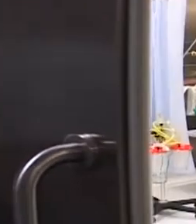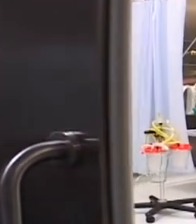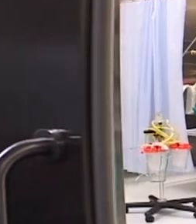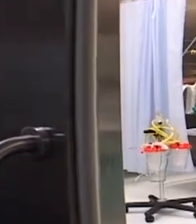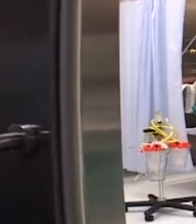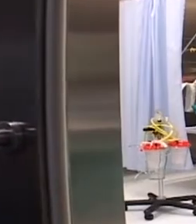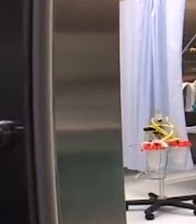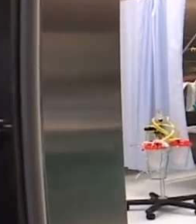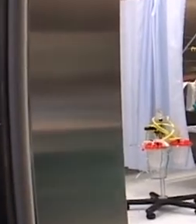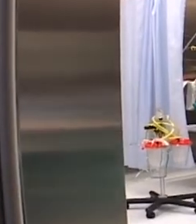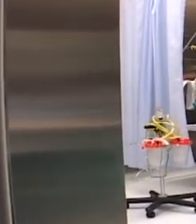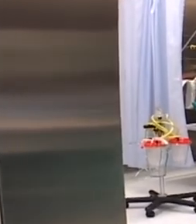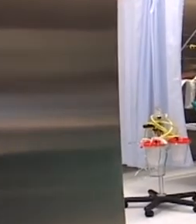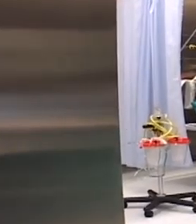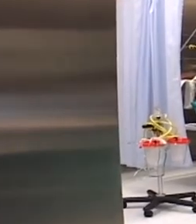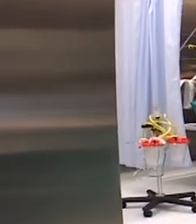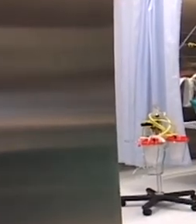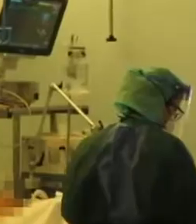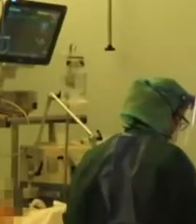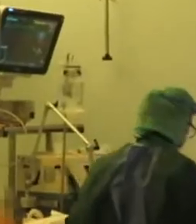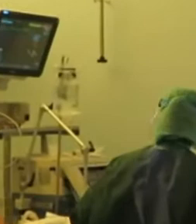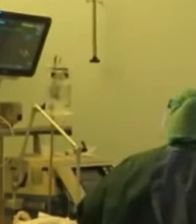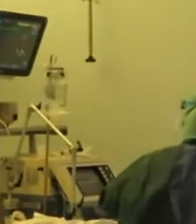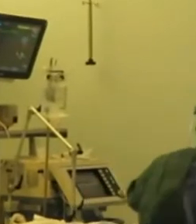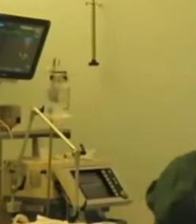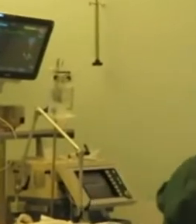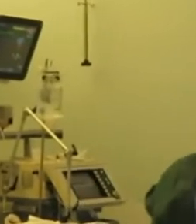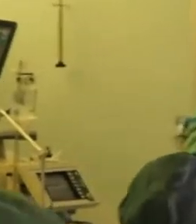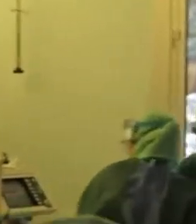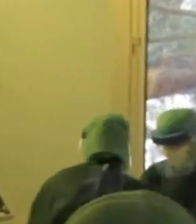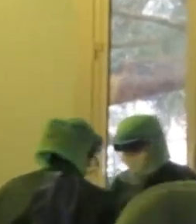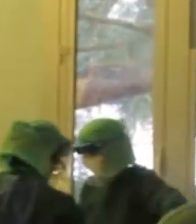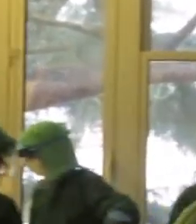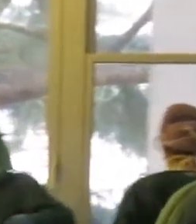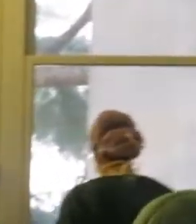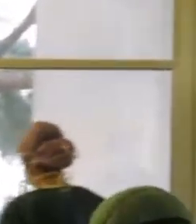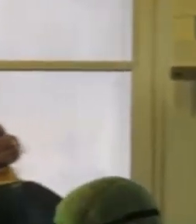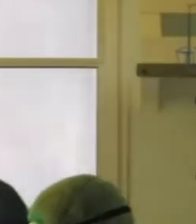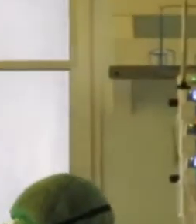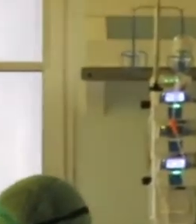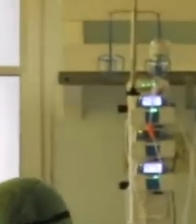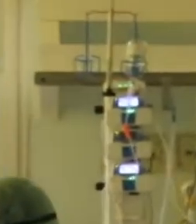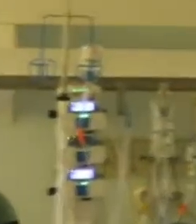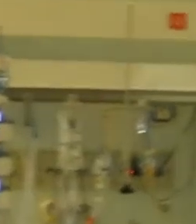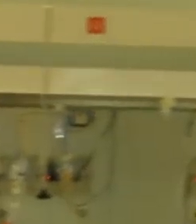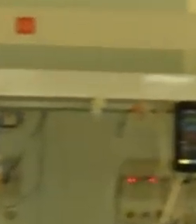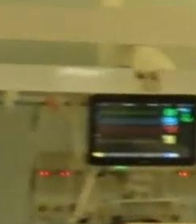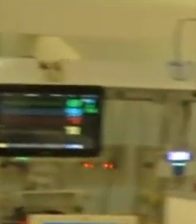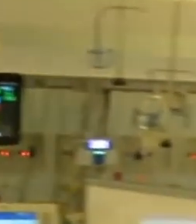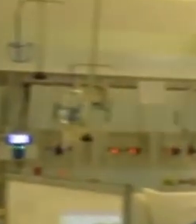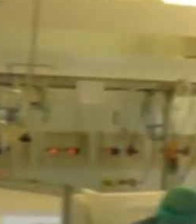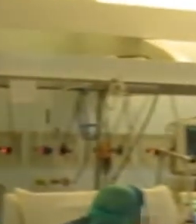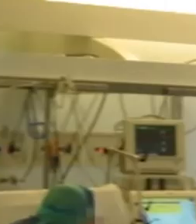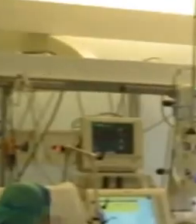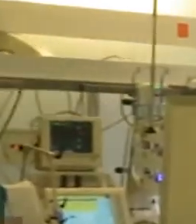arrivare nel weekend con il sempre più certo nuovo DPCM, misura attesa anche da Zaia che ha già pronta una propria ordinanza ma non